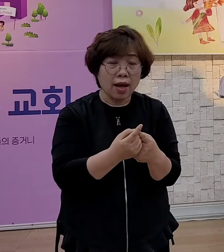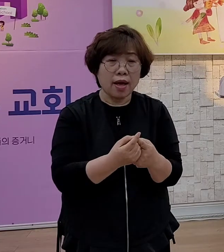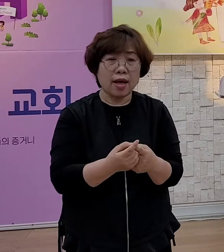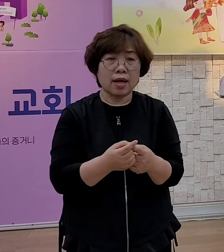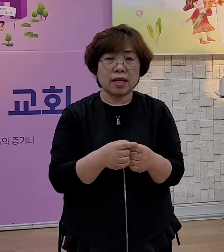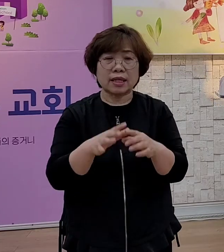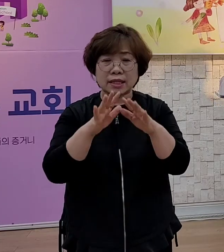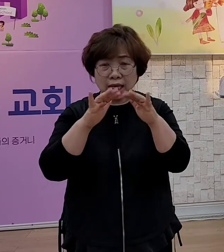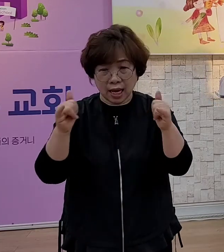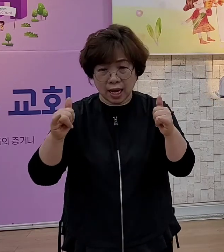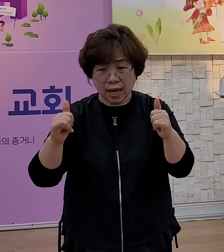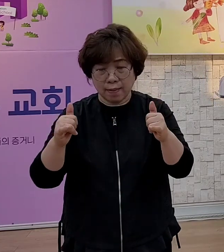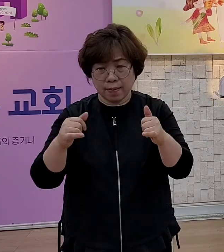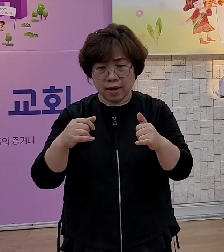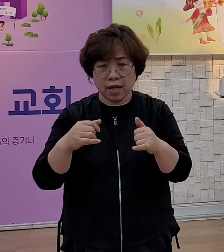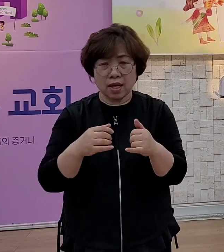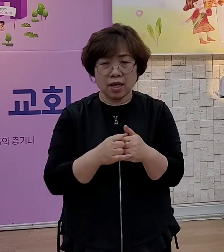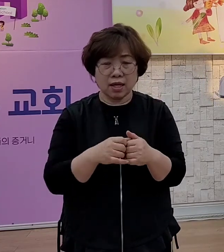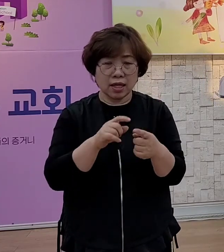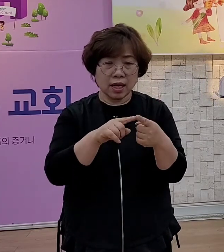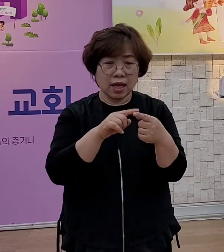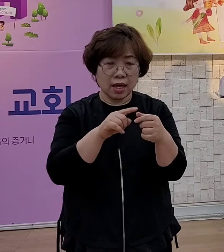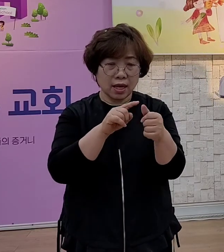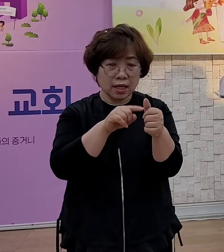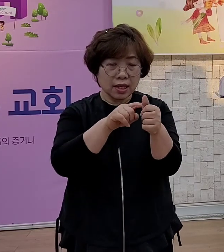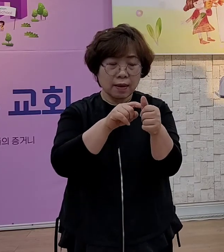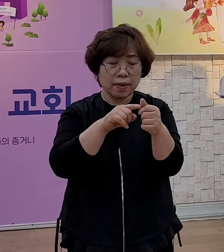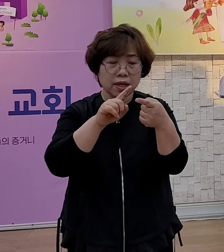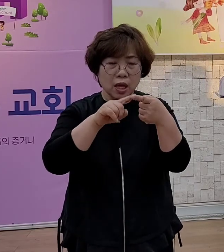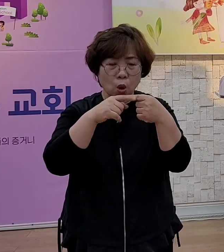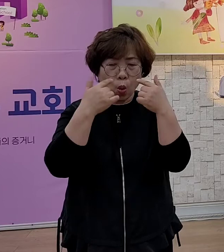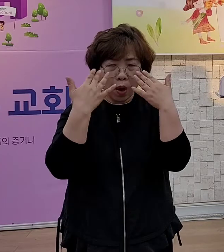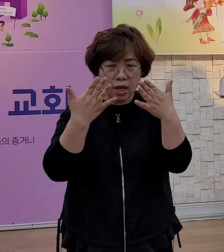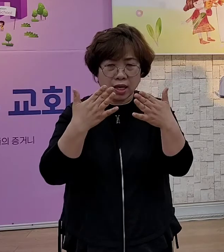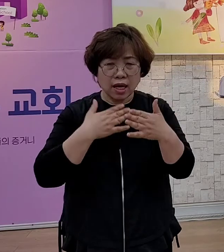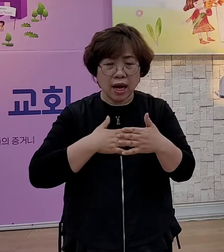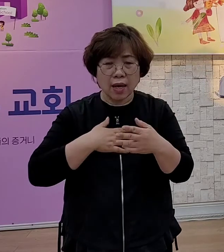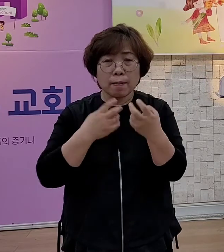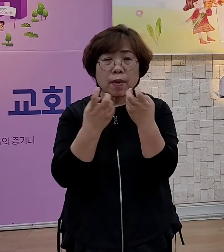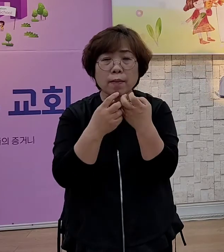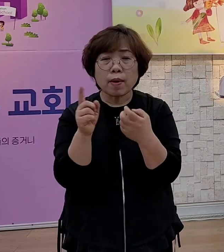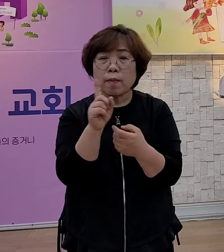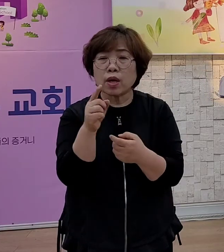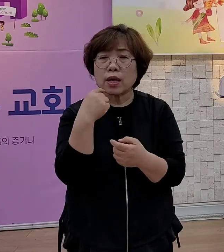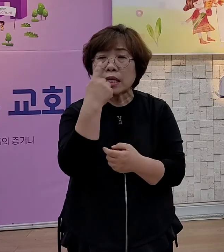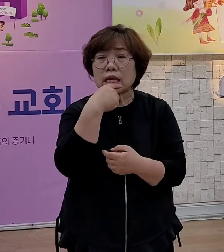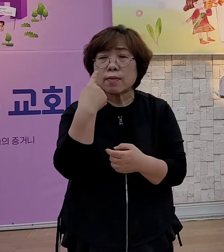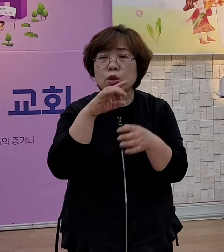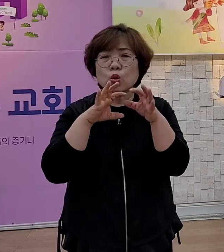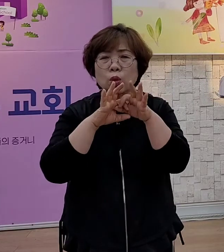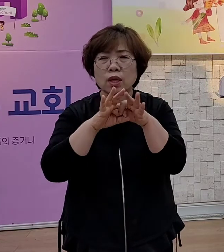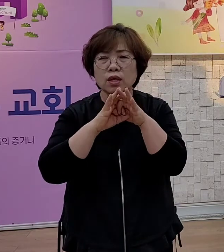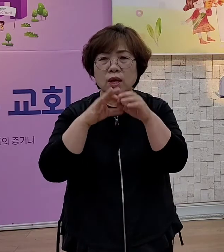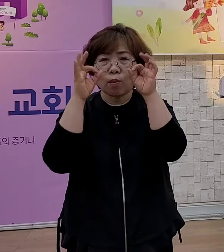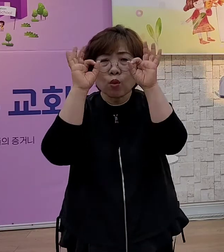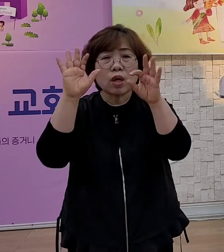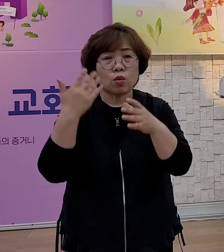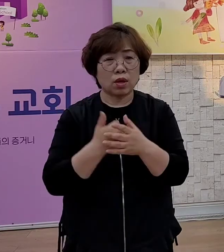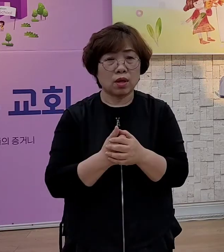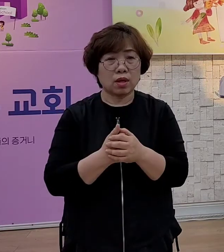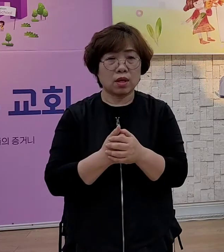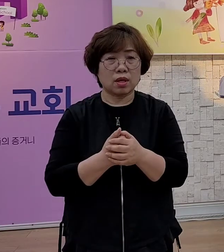그 사람이 어떤 사람인가는 그 일이 아니라 뭘 보면 안다고요? 우리 입을 보면 안다. 하나님